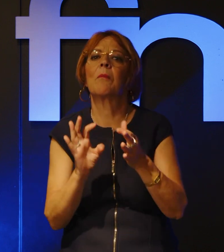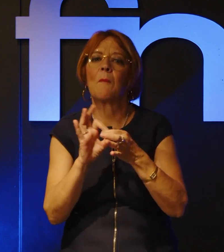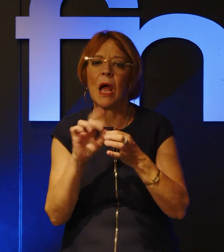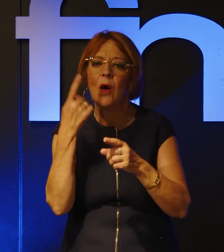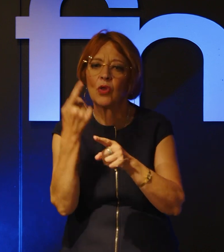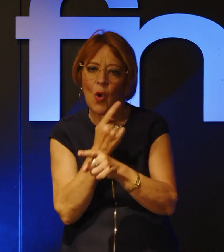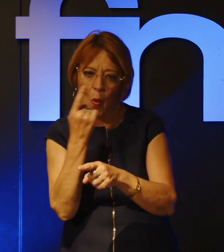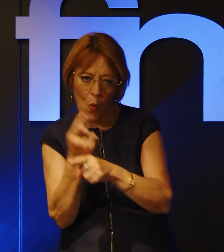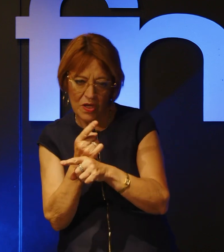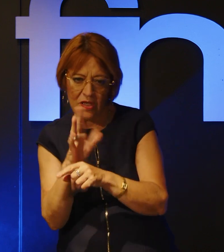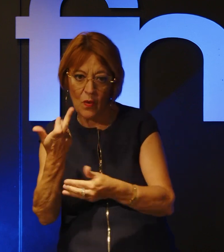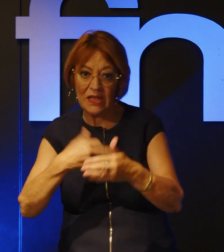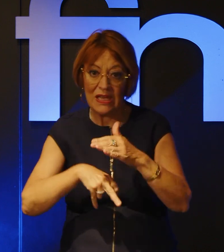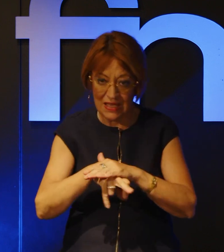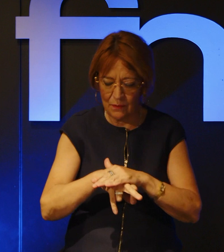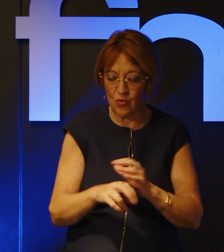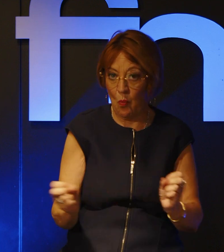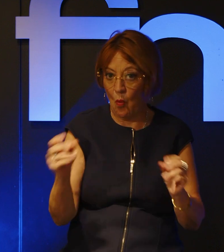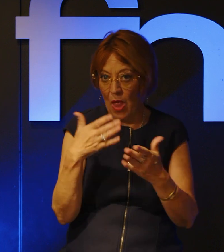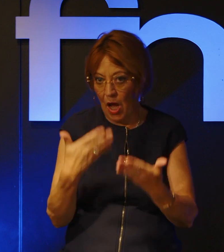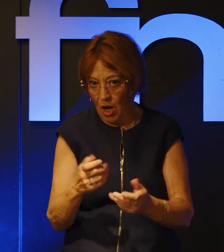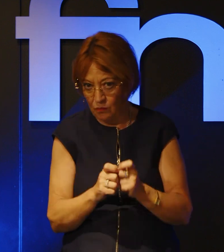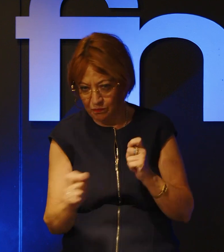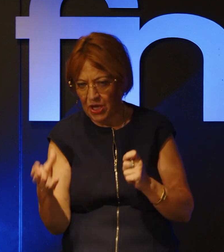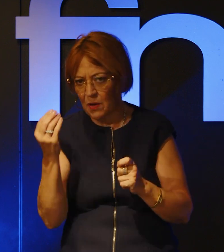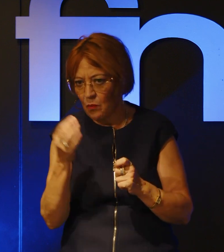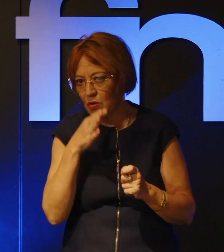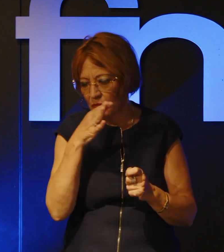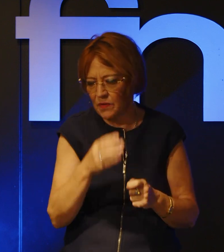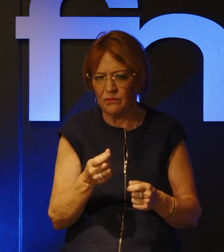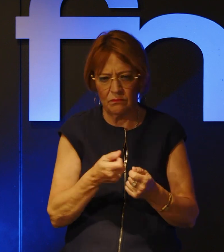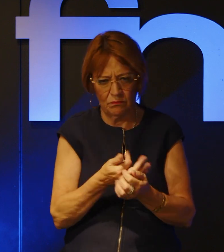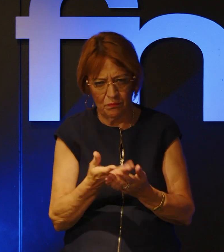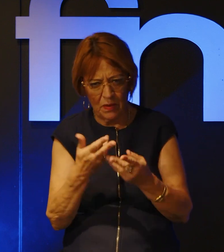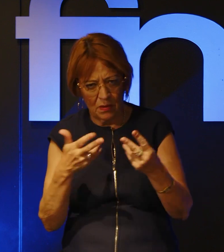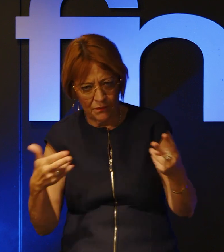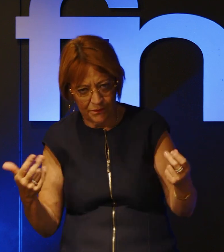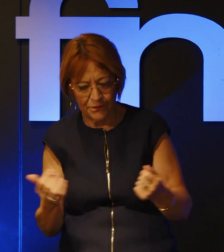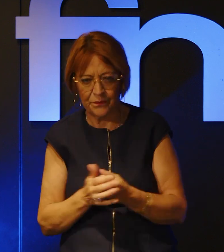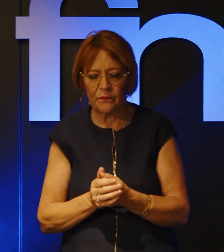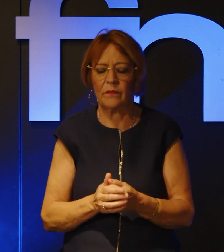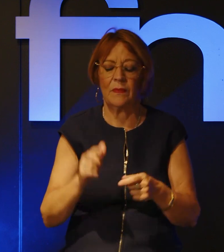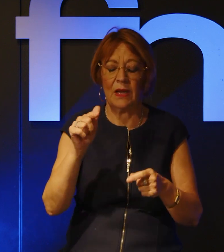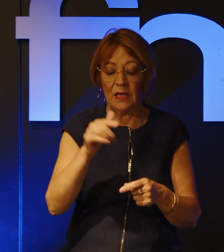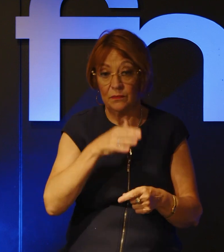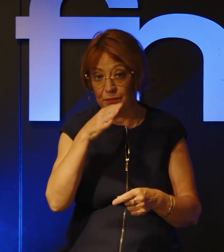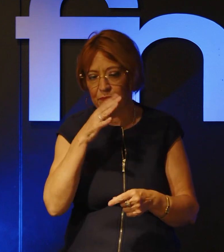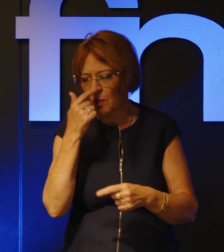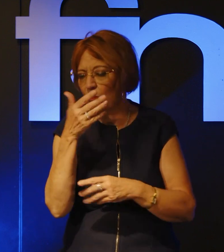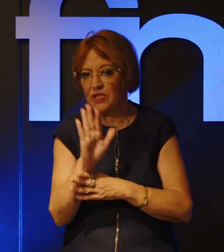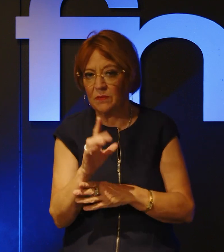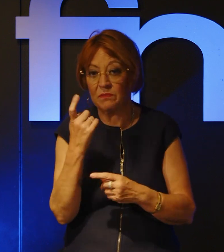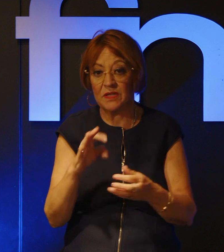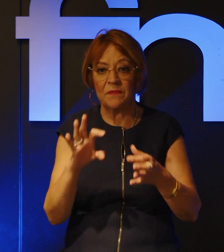outra coisa quando entramos na época moderna há uma série de definições importantes a vários níveis E sendo que essas definições por exemplo